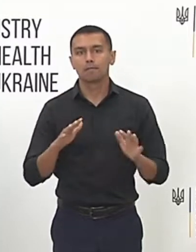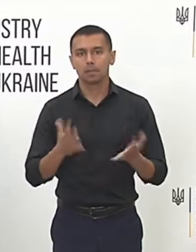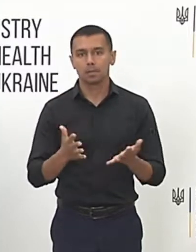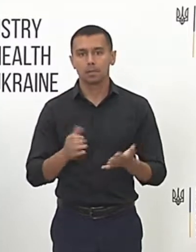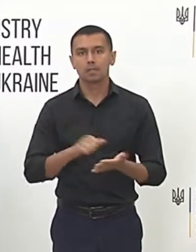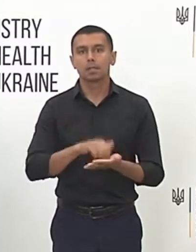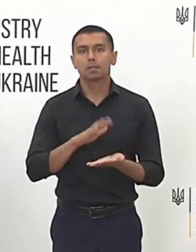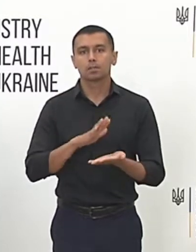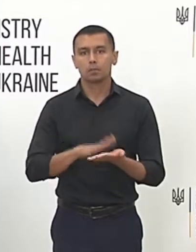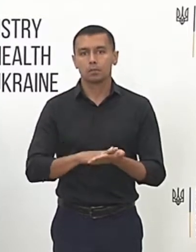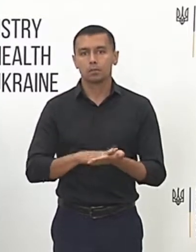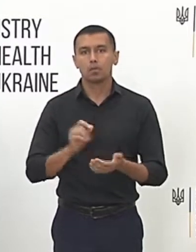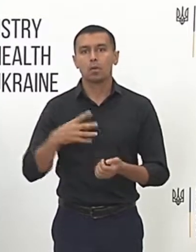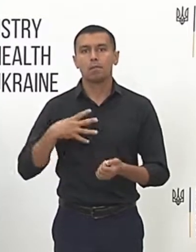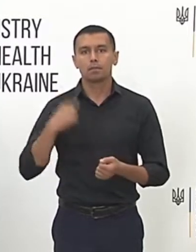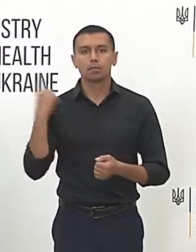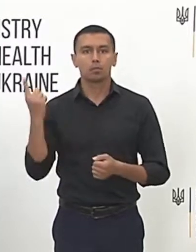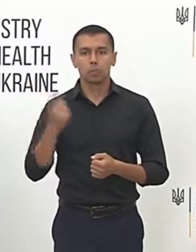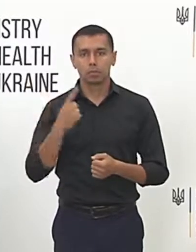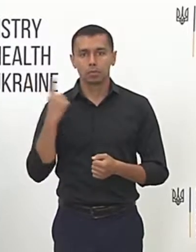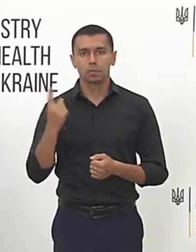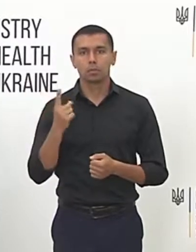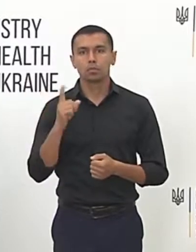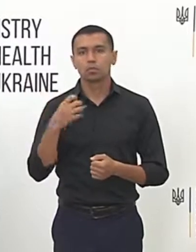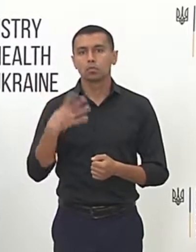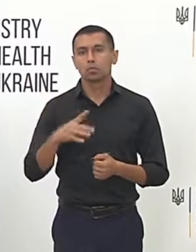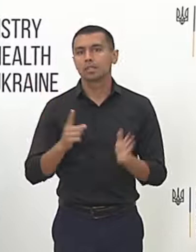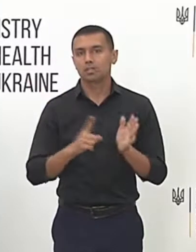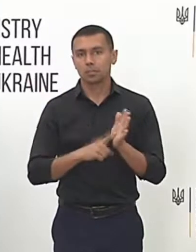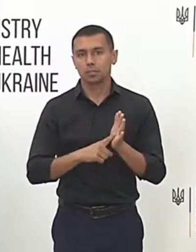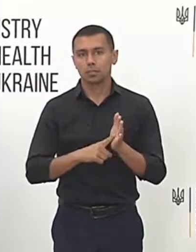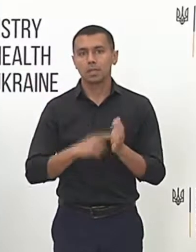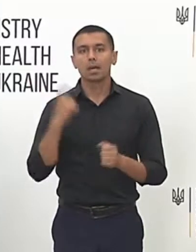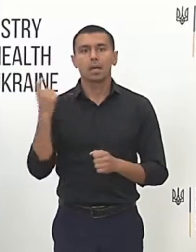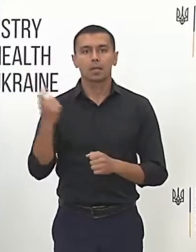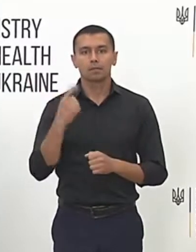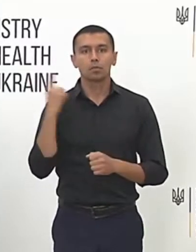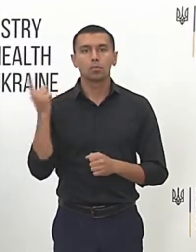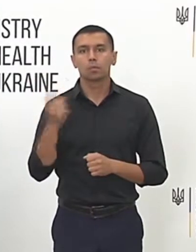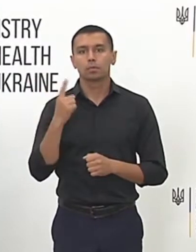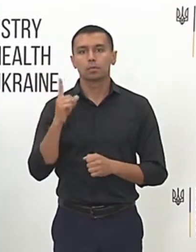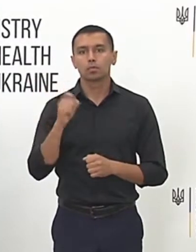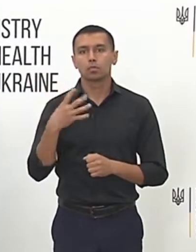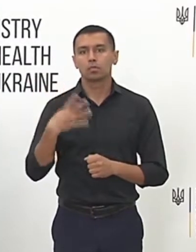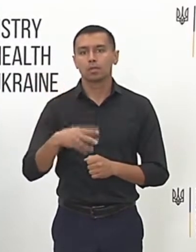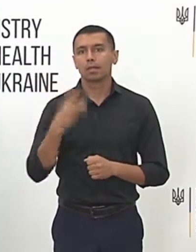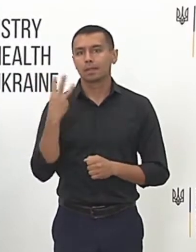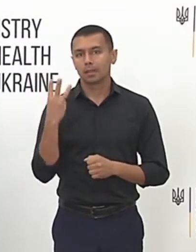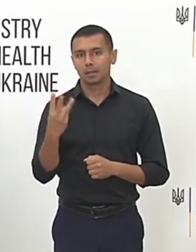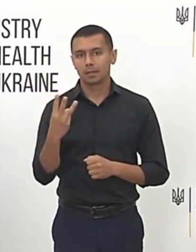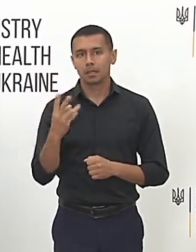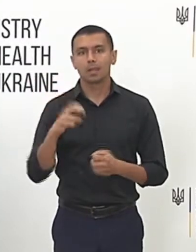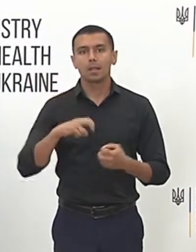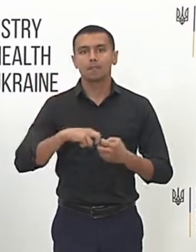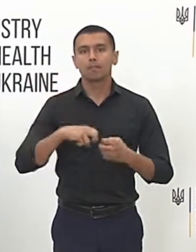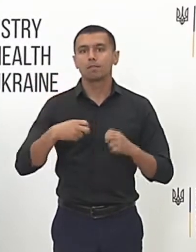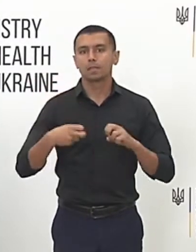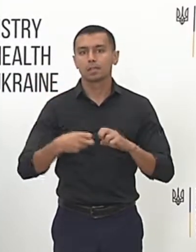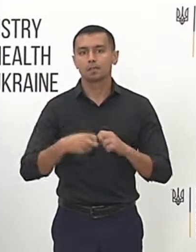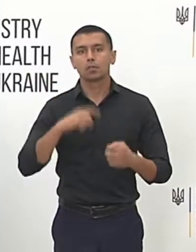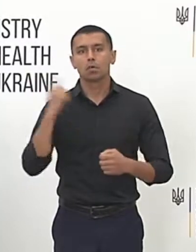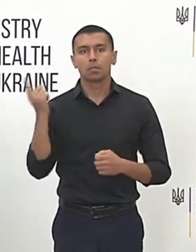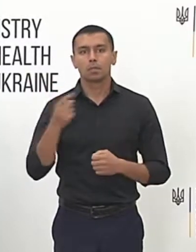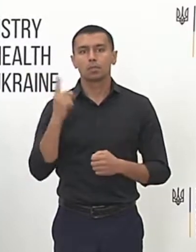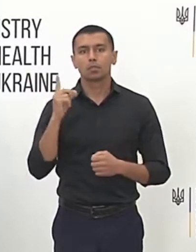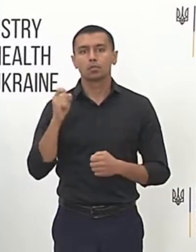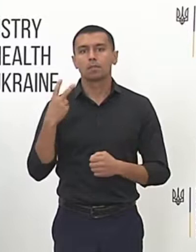випадків зареєстровано у Львівській області – 146, Харківській області – 143, Івано-Франківській області